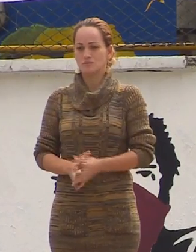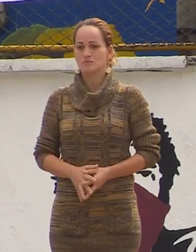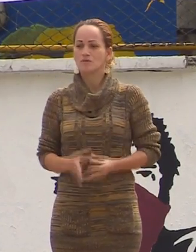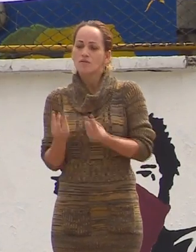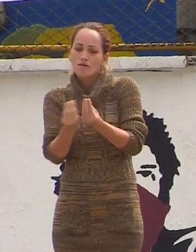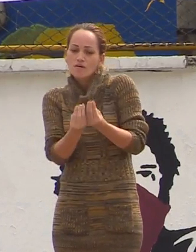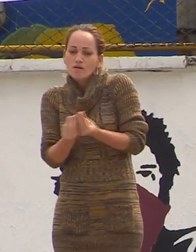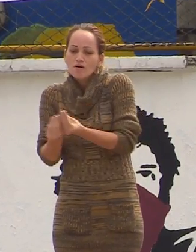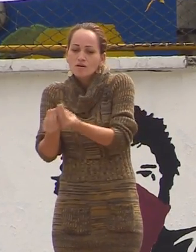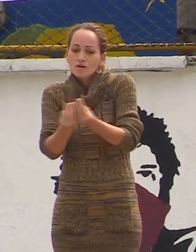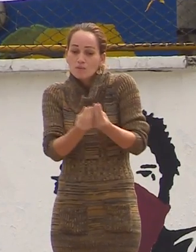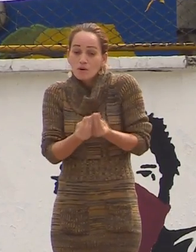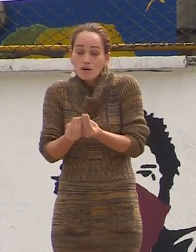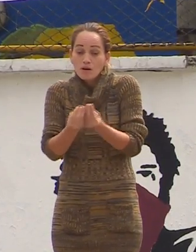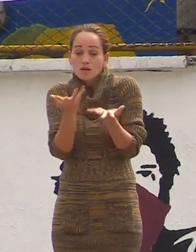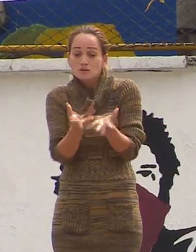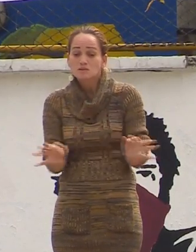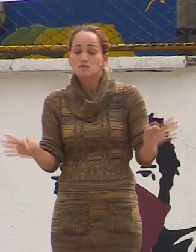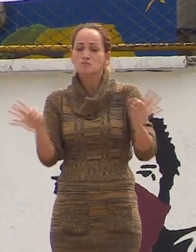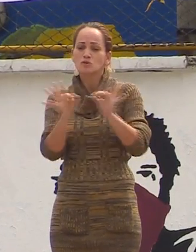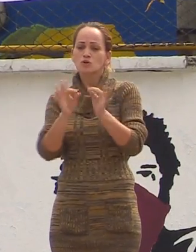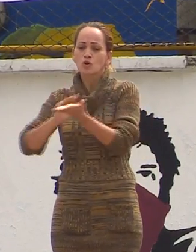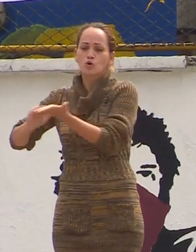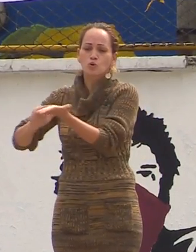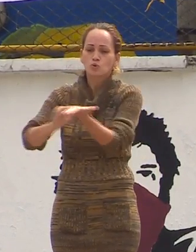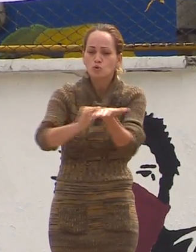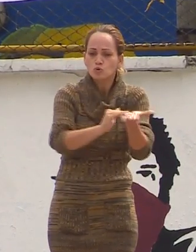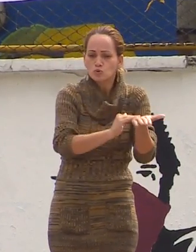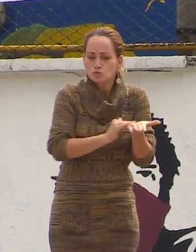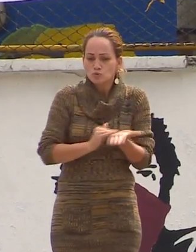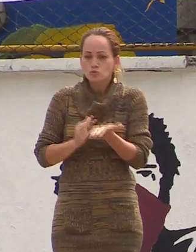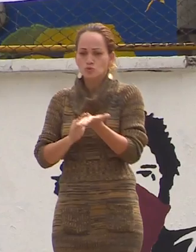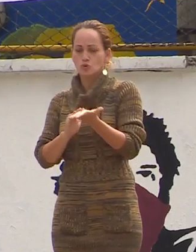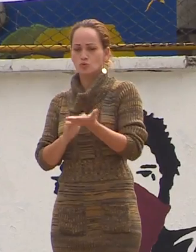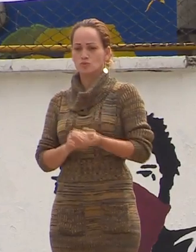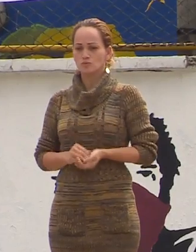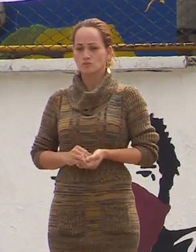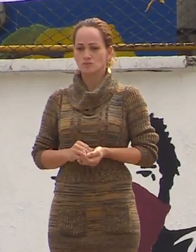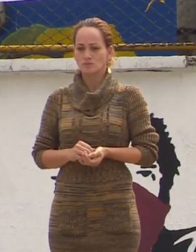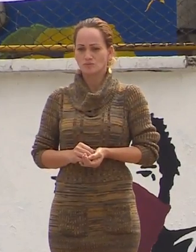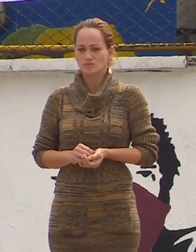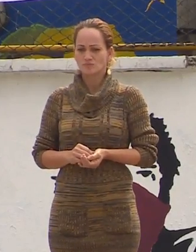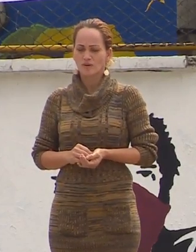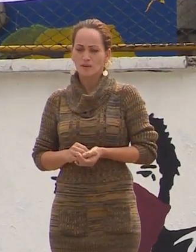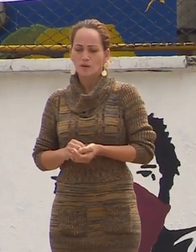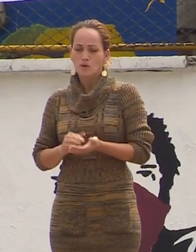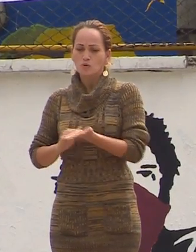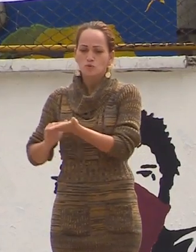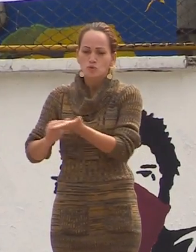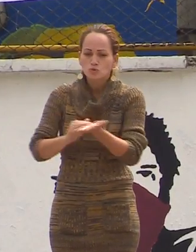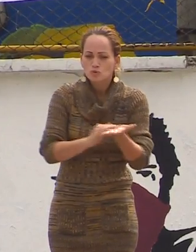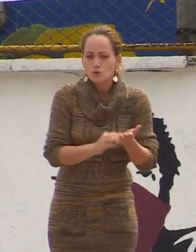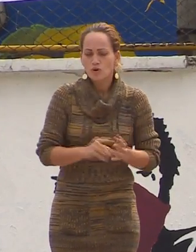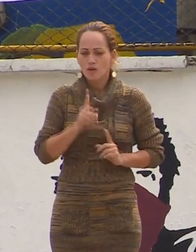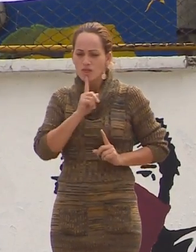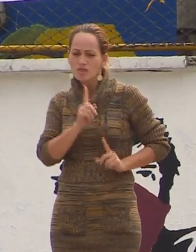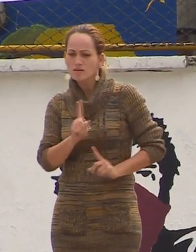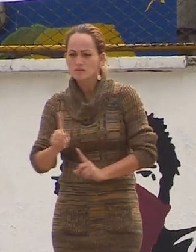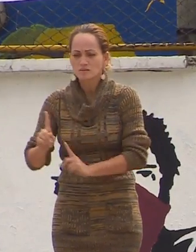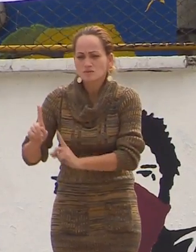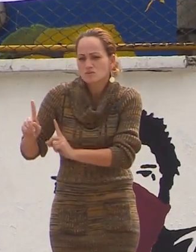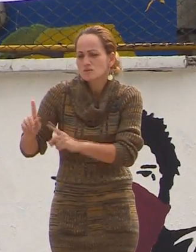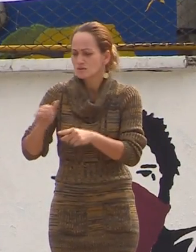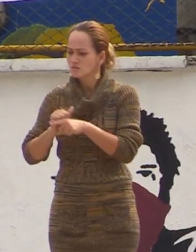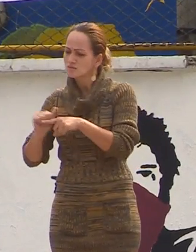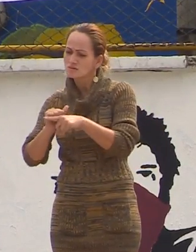requiere la construcción de límites, la deconstrucción de prácticas y discursos